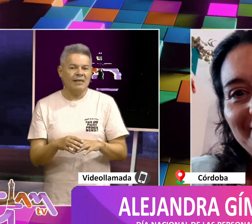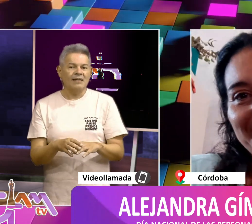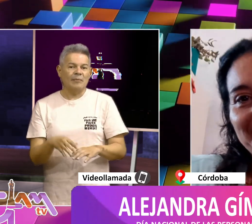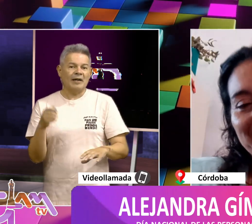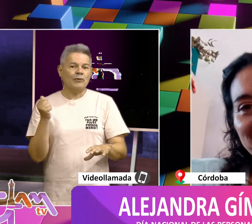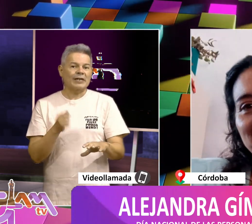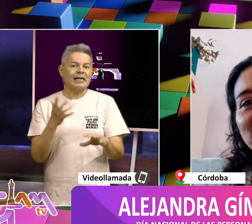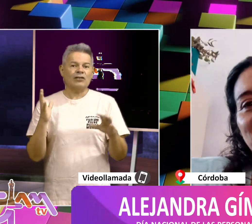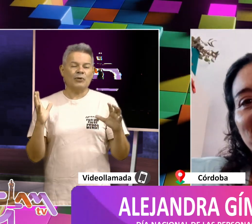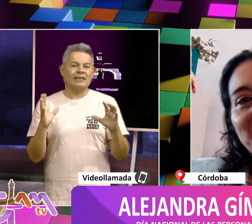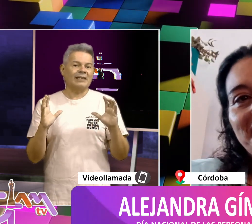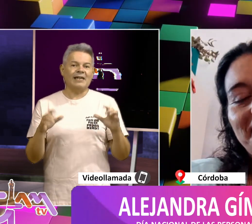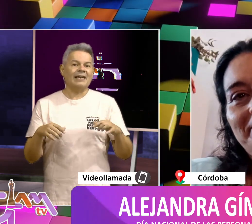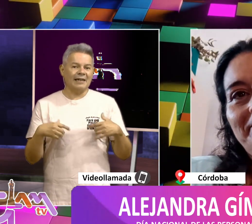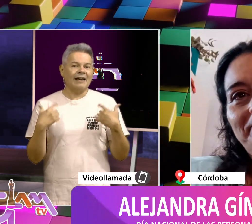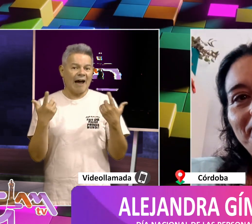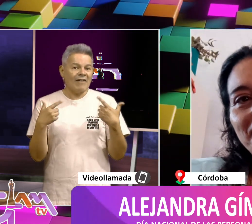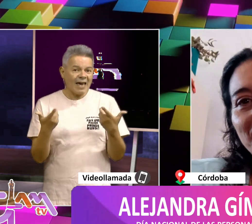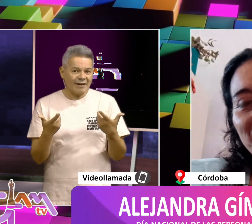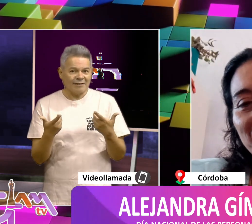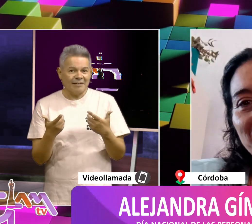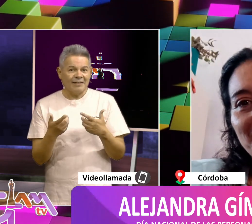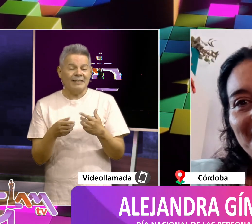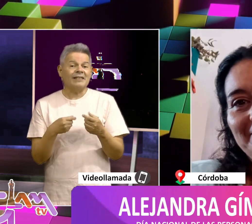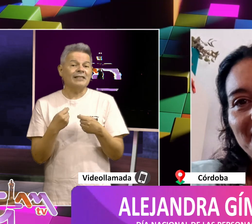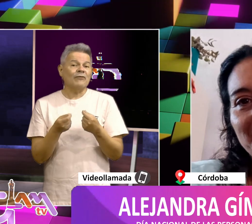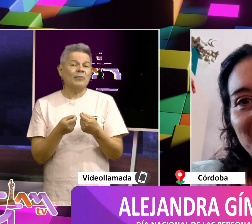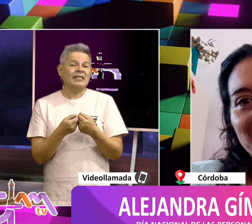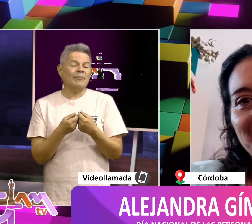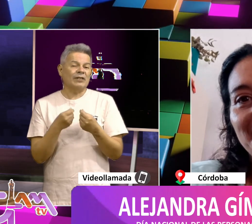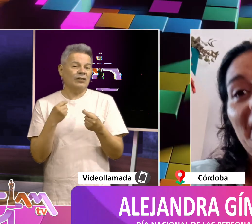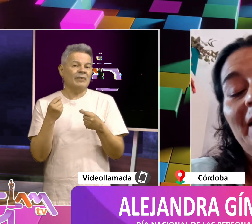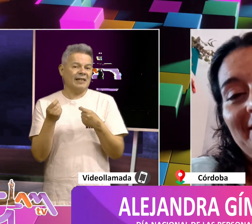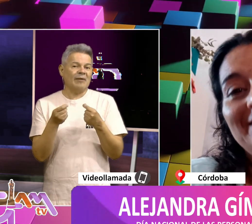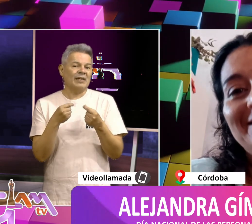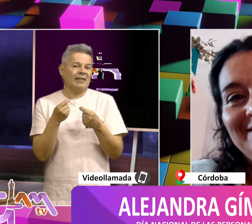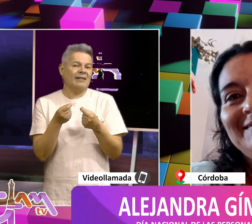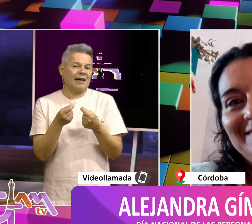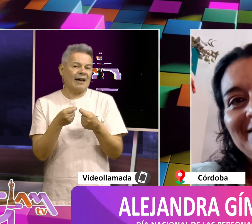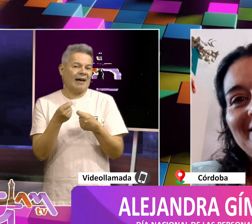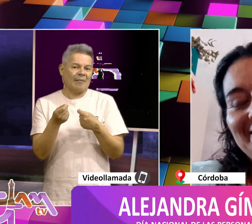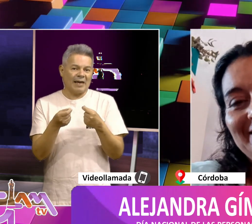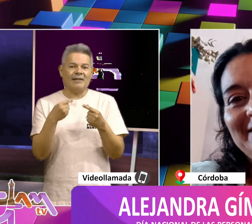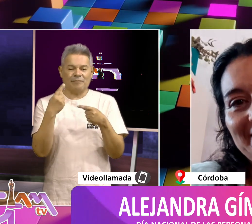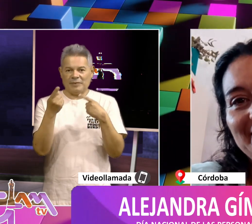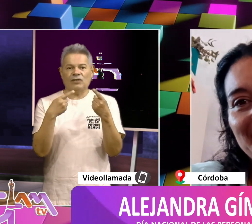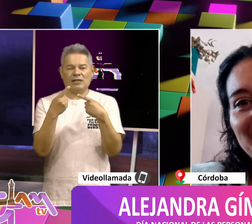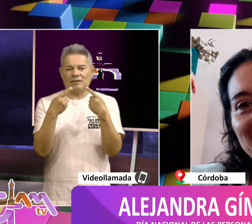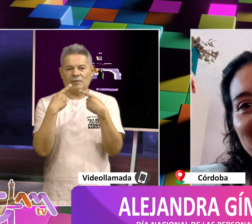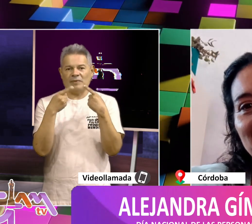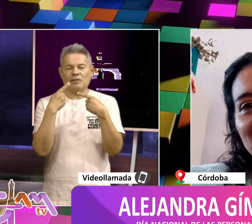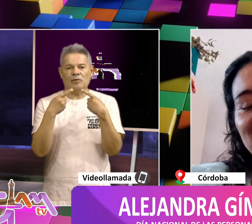atrás, le pegaban un reglazo porque tenía que hablar. Dice, de esa forma ella aprendió medianamente a hablar y